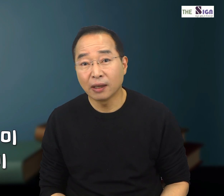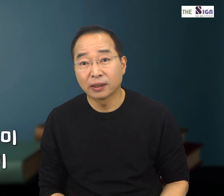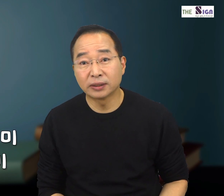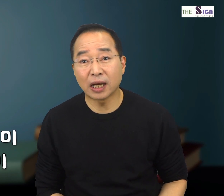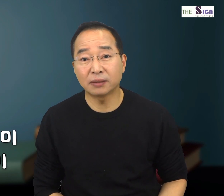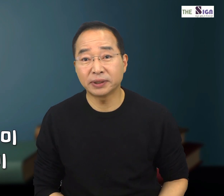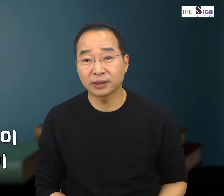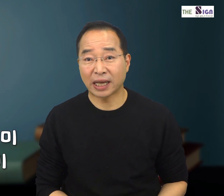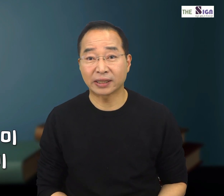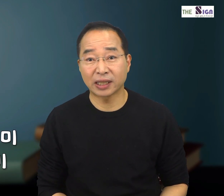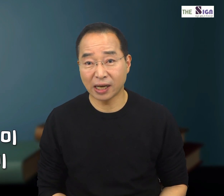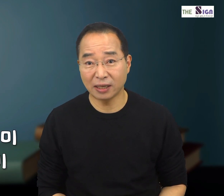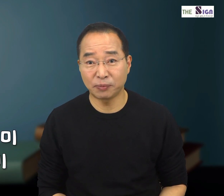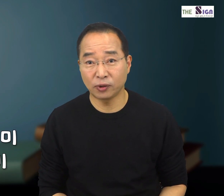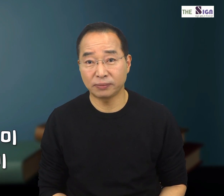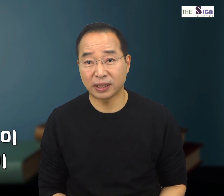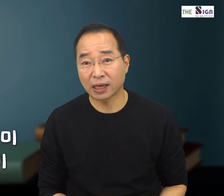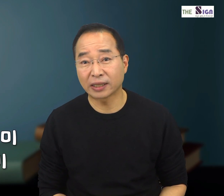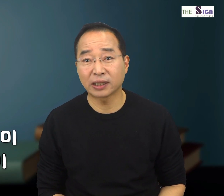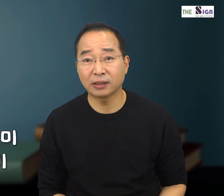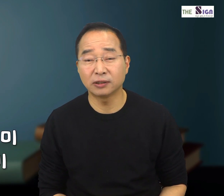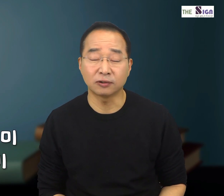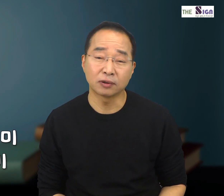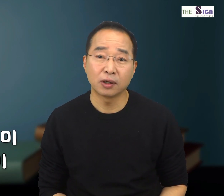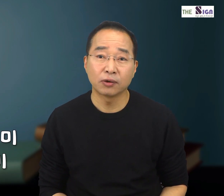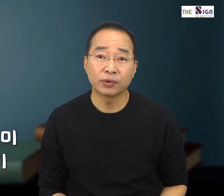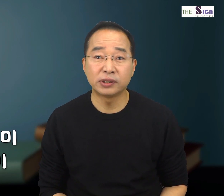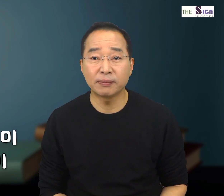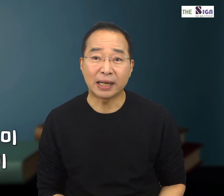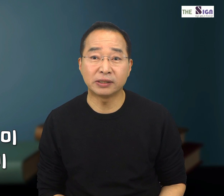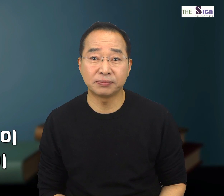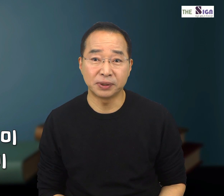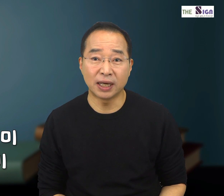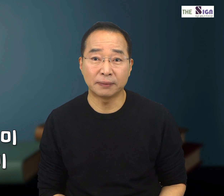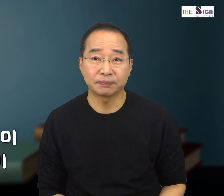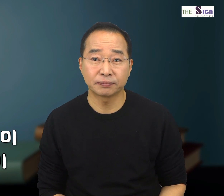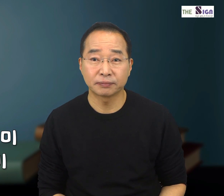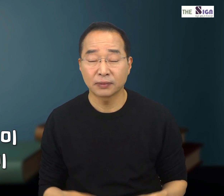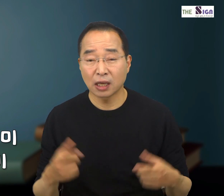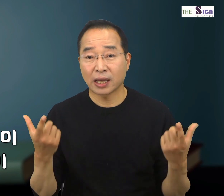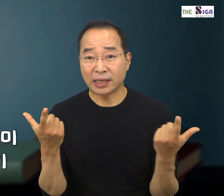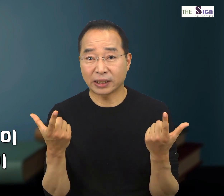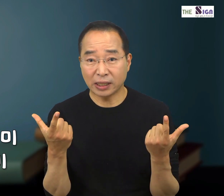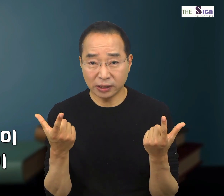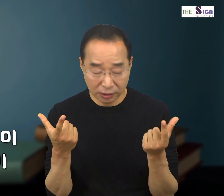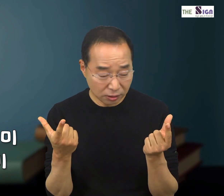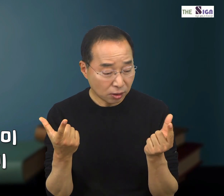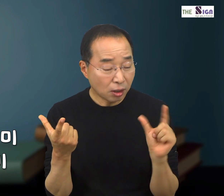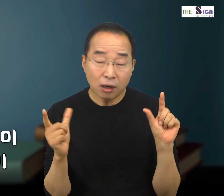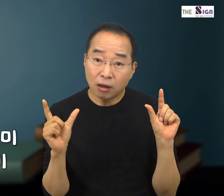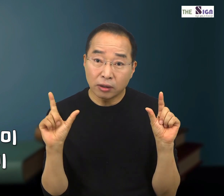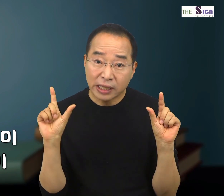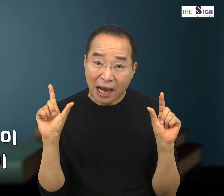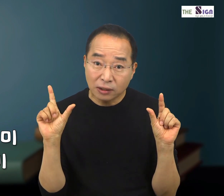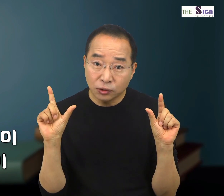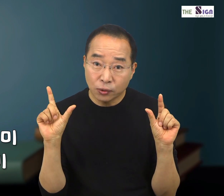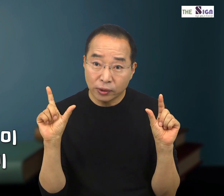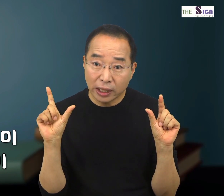그 다음은 같다라는 표현입니다. 같다는 굉장히 많이 씁니다. 같다는 양손에